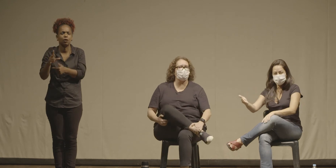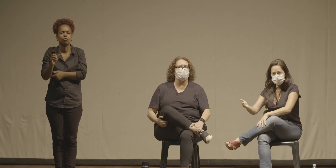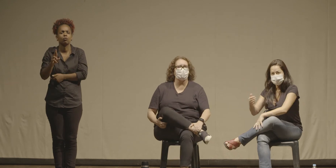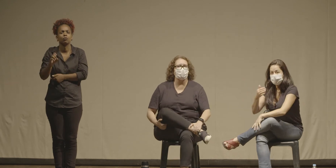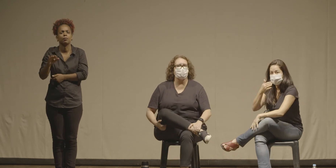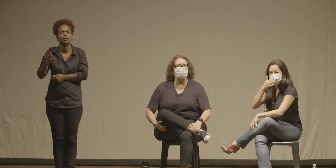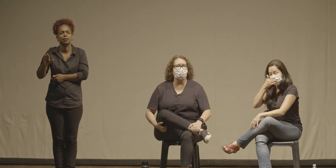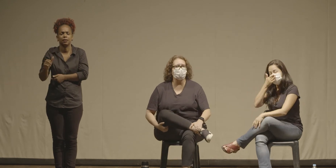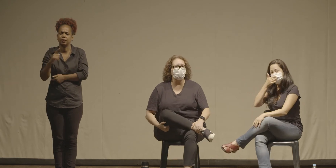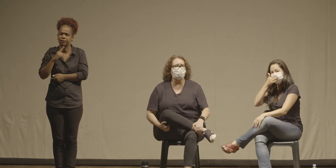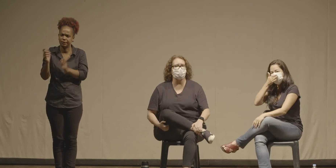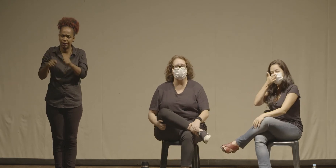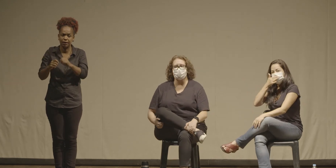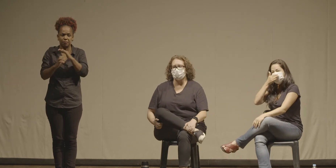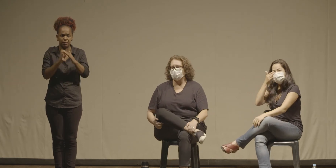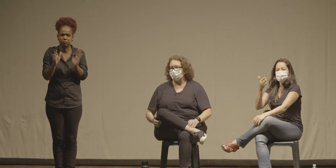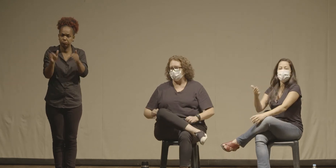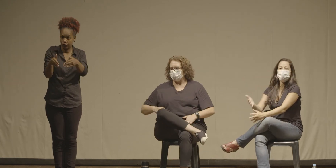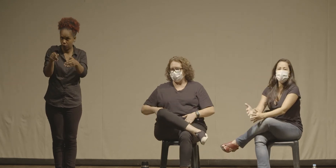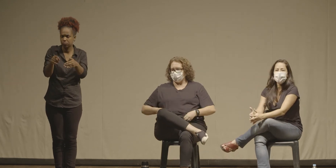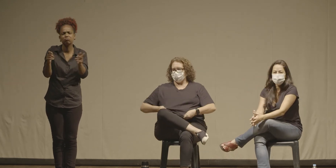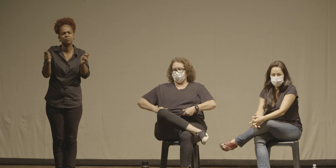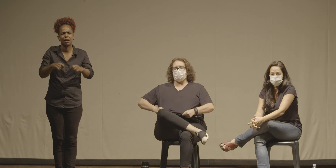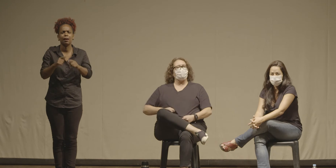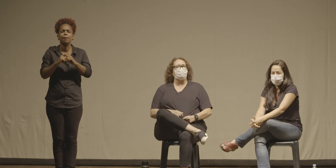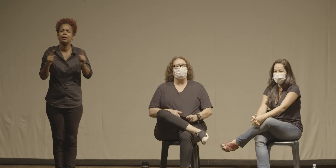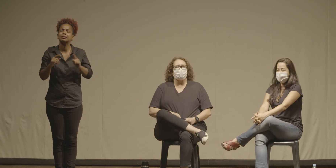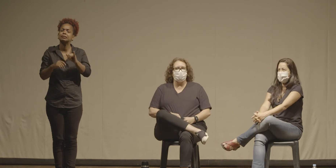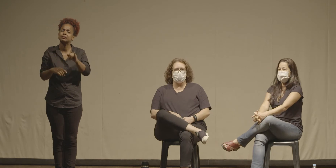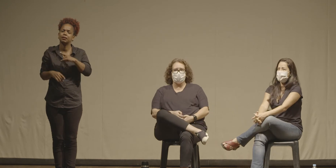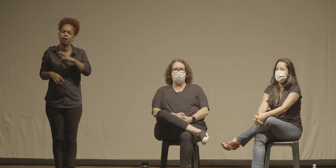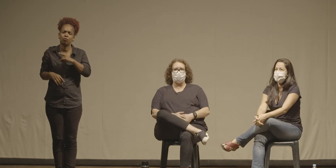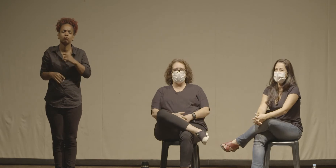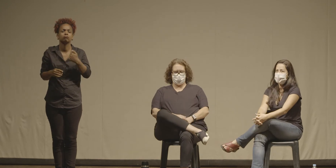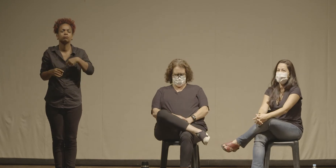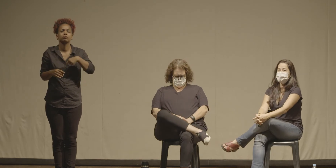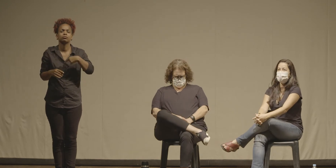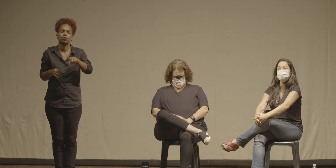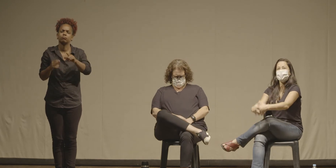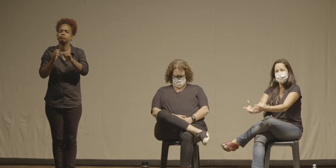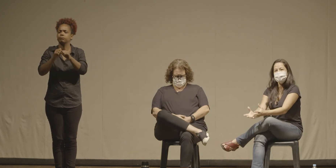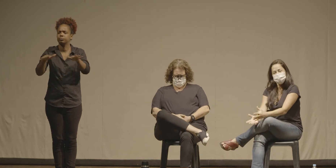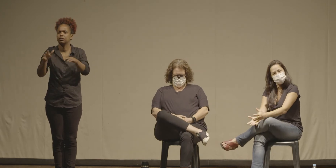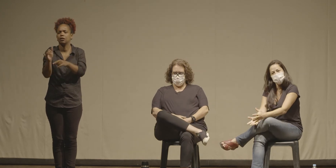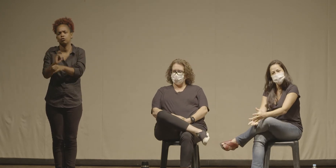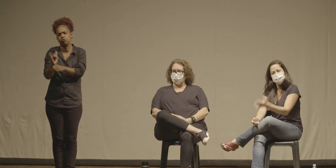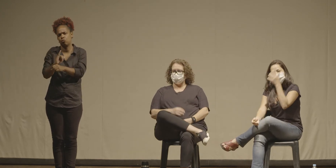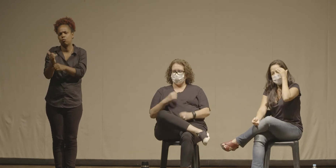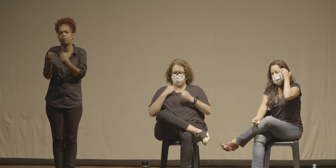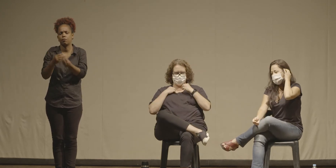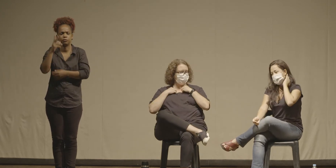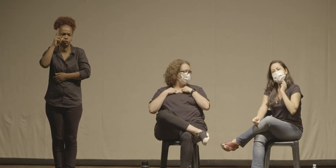empresa especializada, posso. Mas se eu vou colocar no YouTube e a minha ideia é contar essa